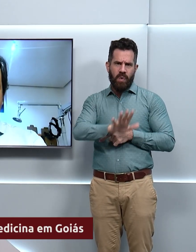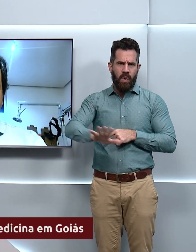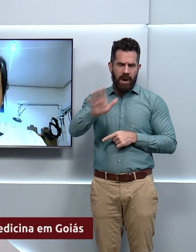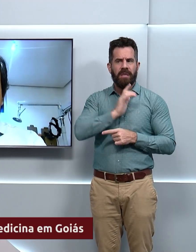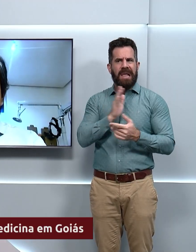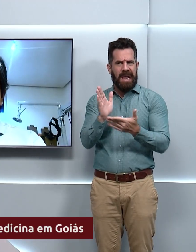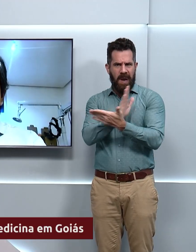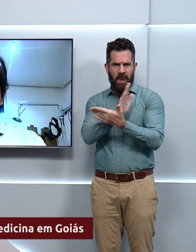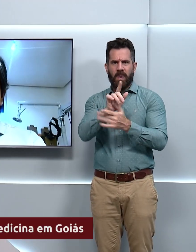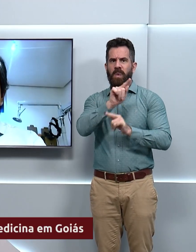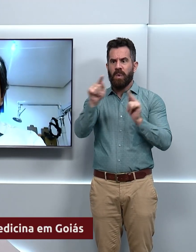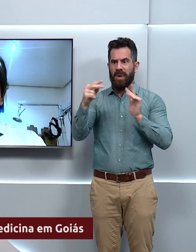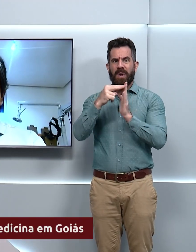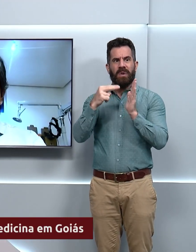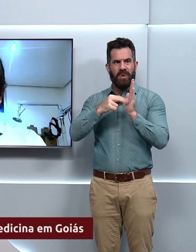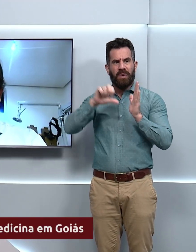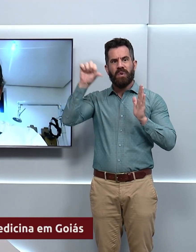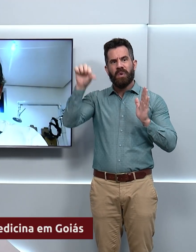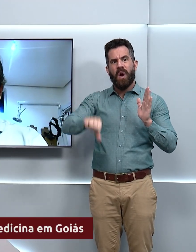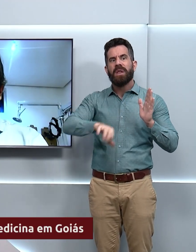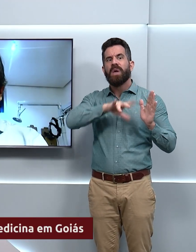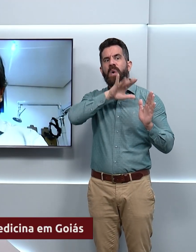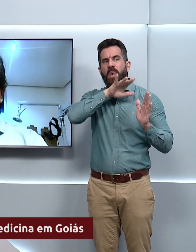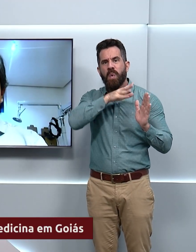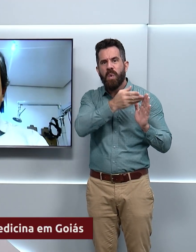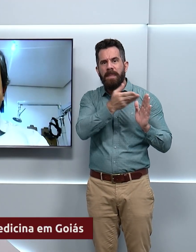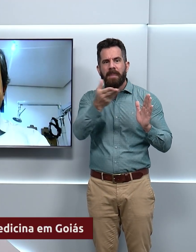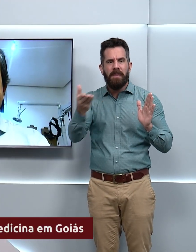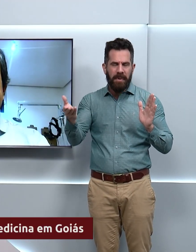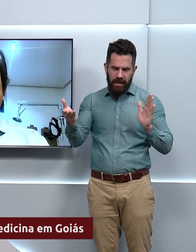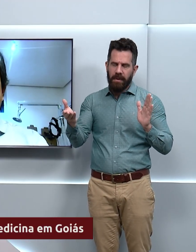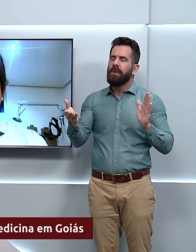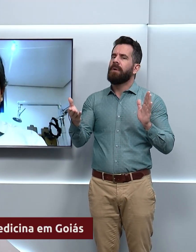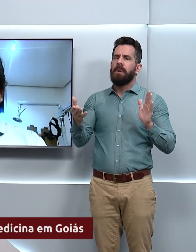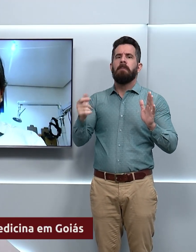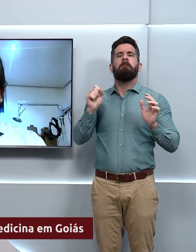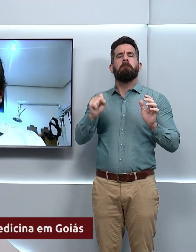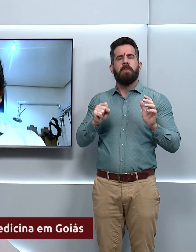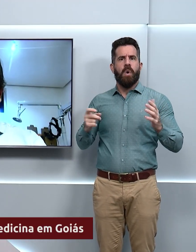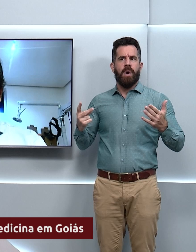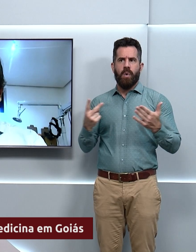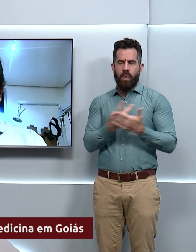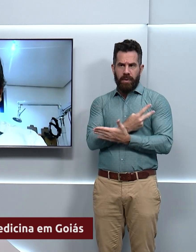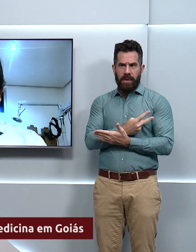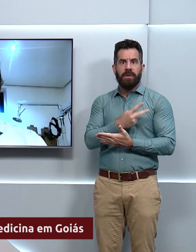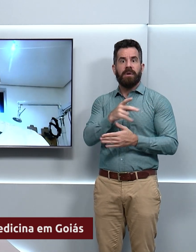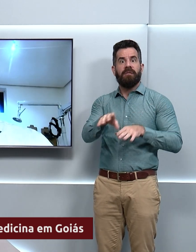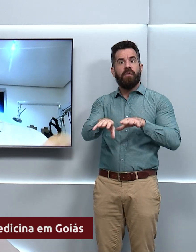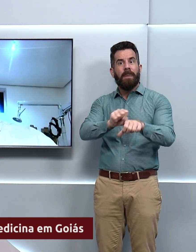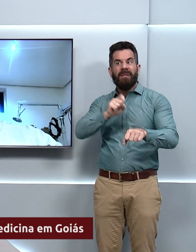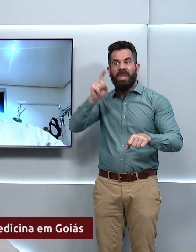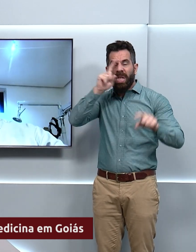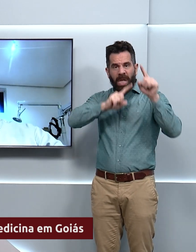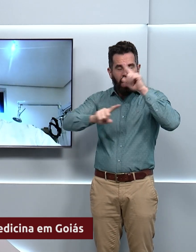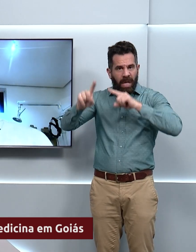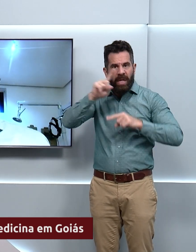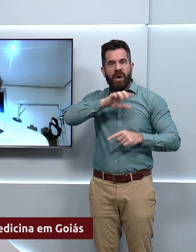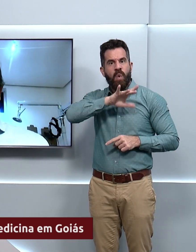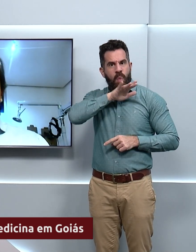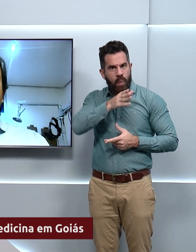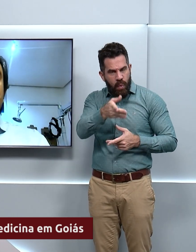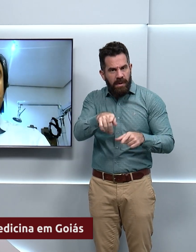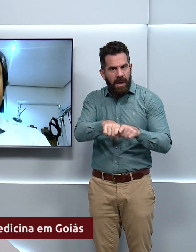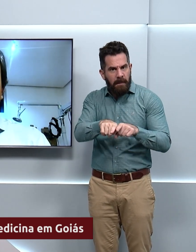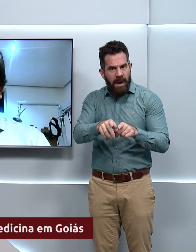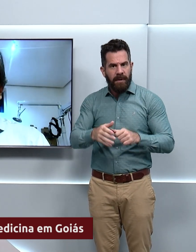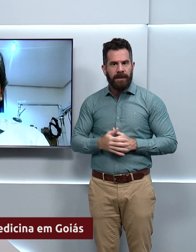muitas faculdades e universidades, ele pode comprometer a formação dos nossos futuros médicos? Então, Camila, esse é